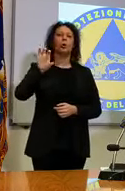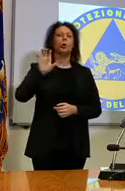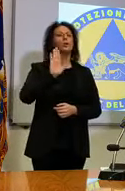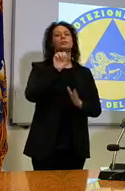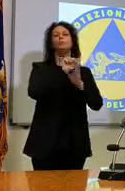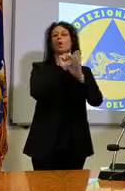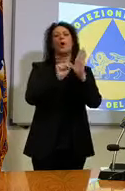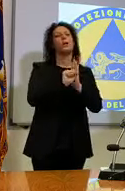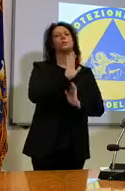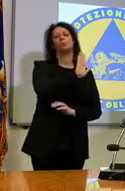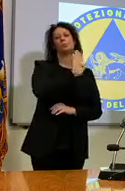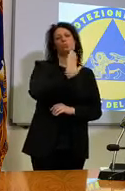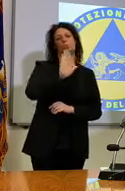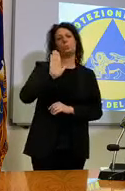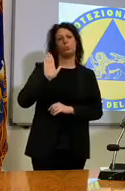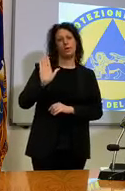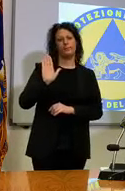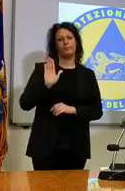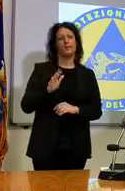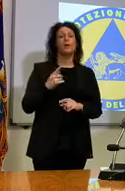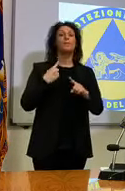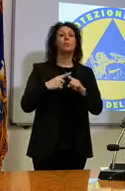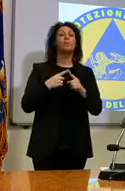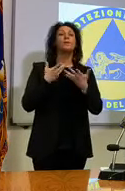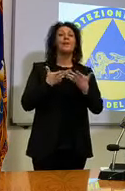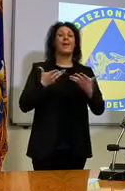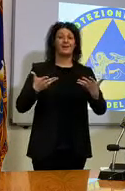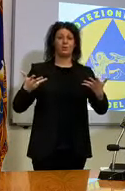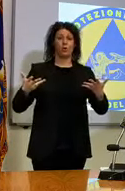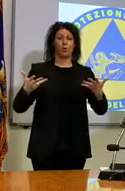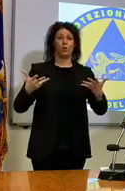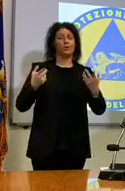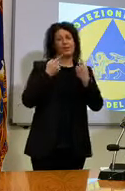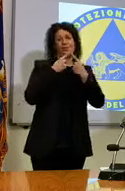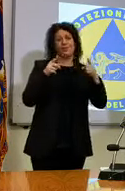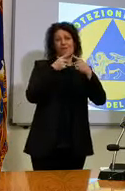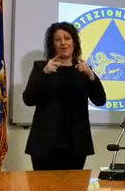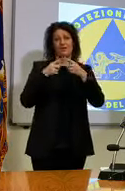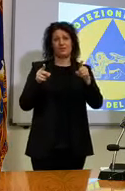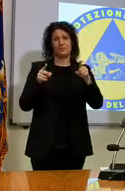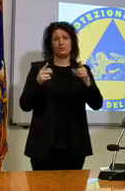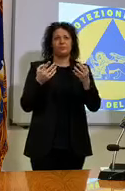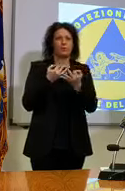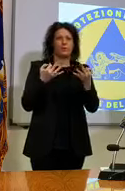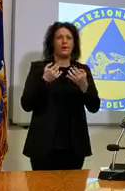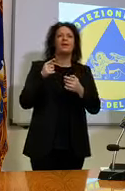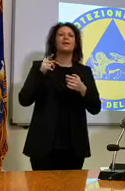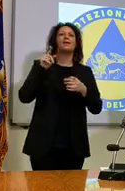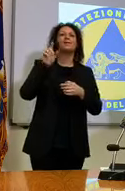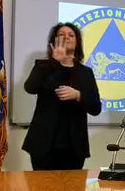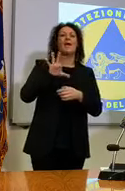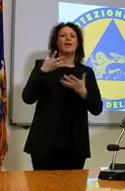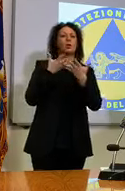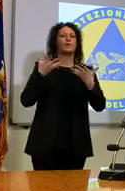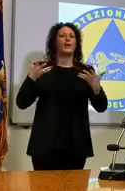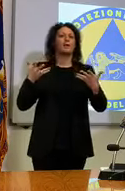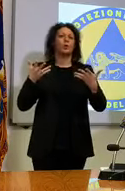l'ha storicamente, e poi è un territorio diverso, cioè il territorio del Veneto non è paragonabile a quello di altre regioni.